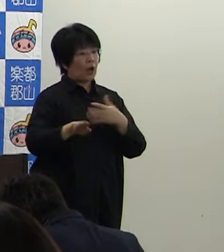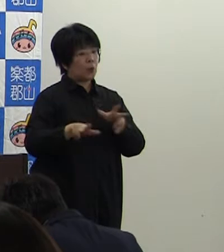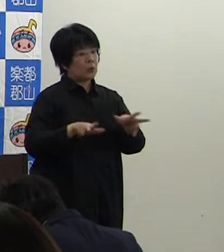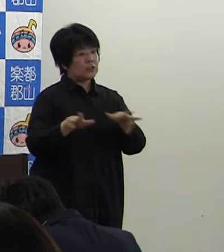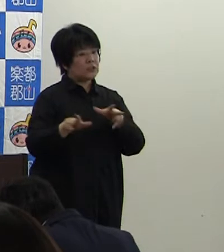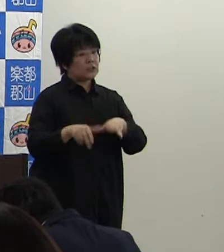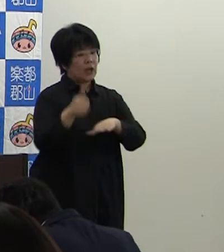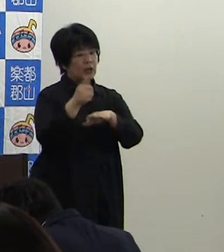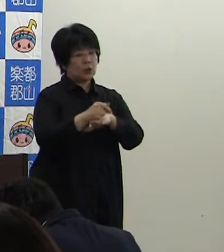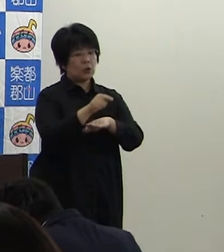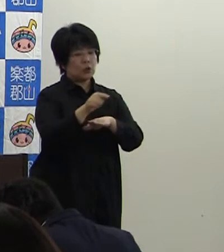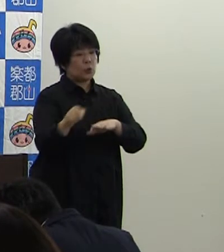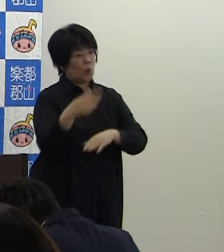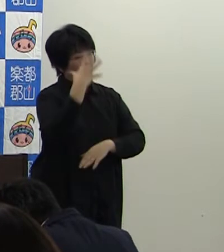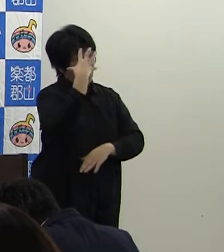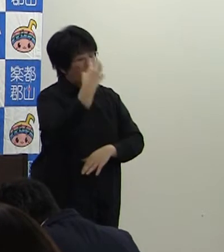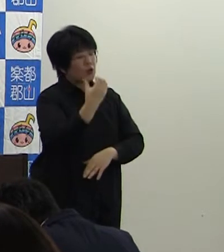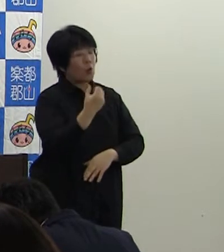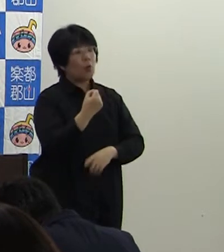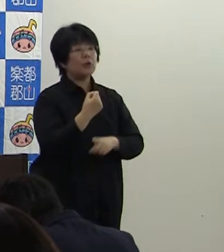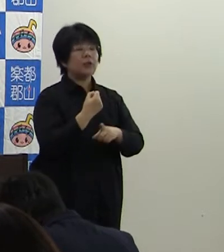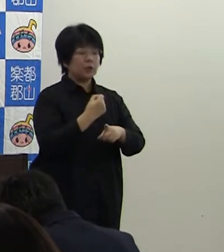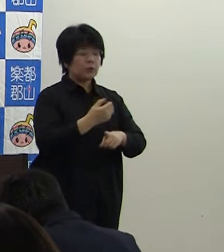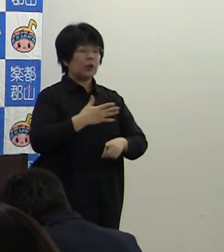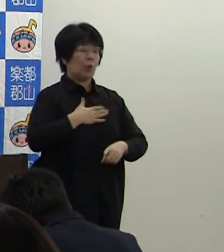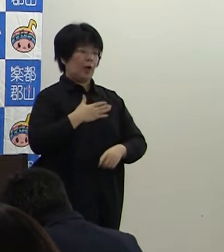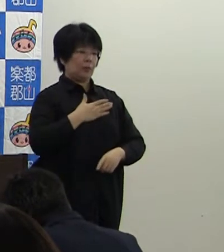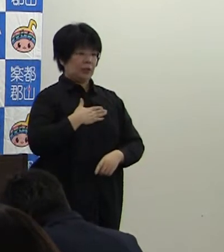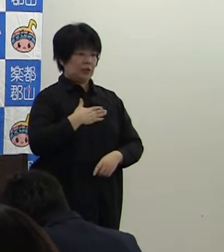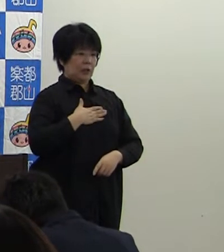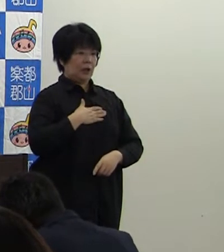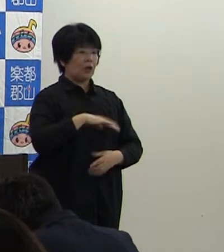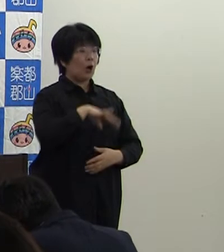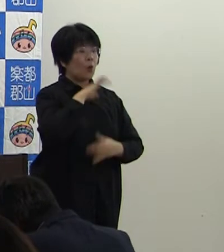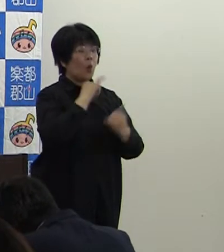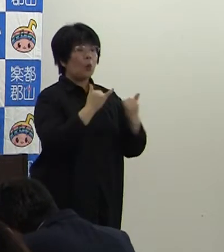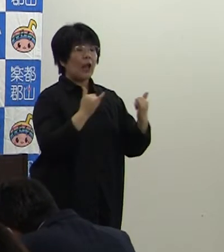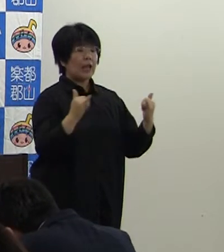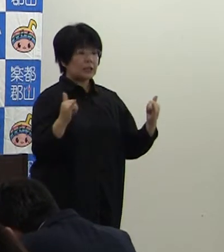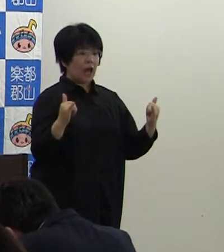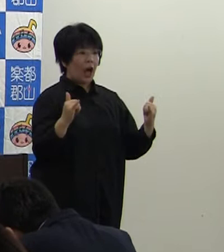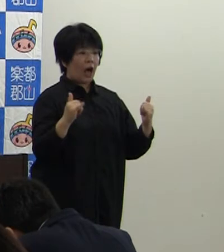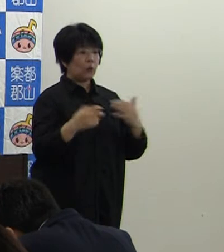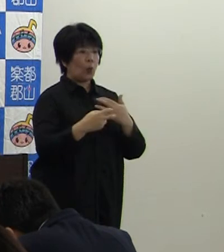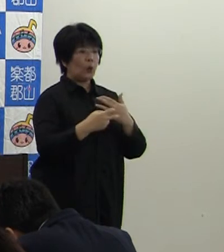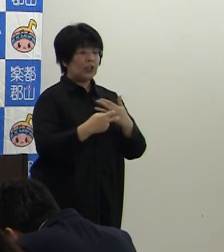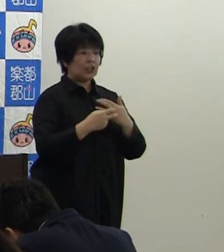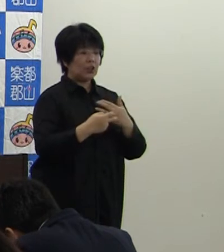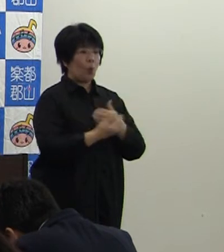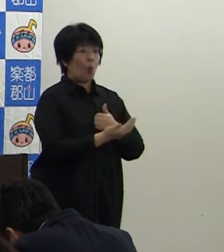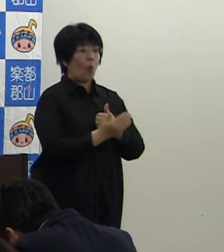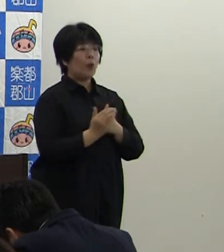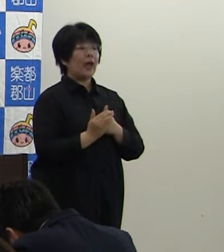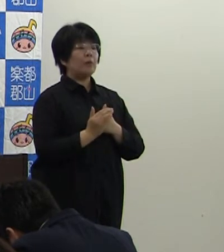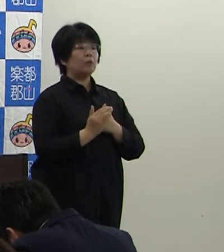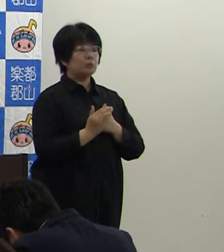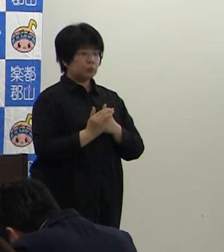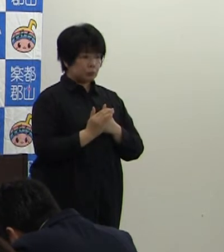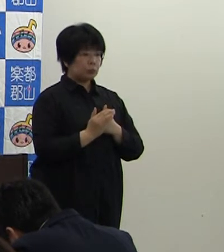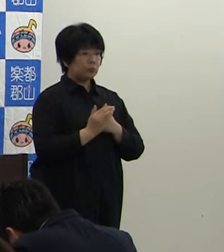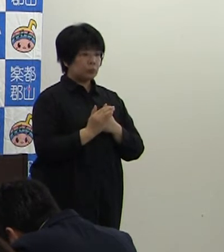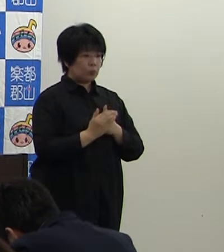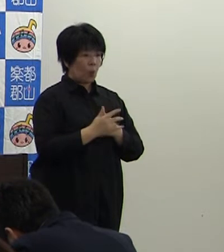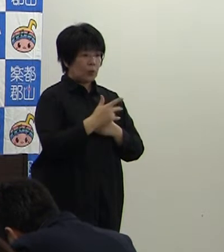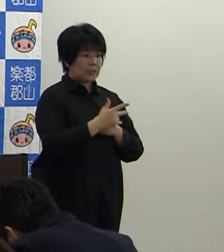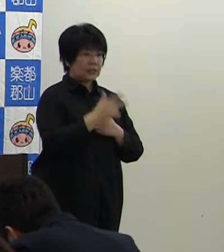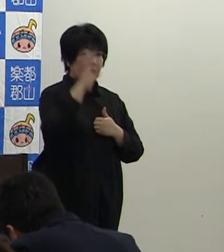ました。したがって今高齢者のですね、医療保険も検討になりましたんでですね、